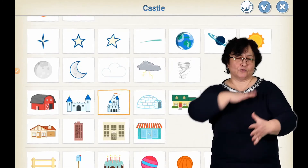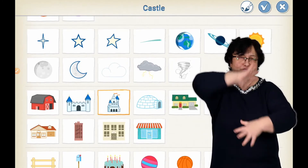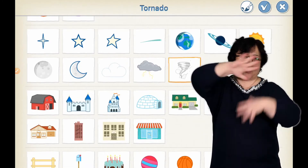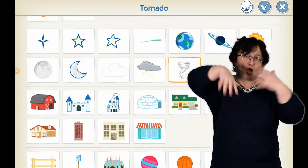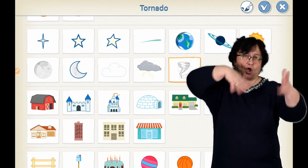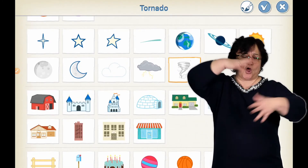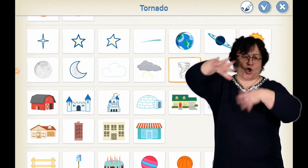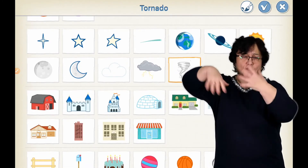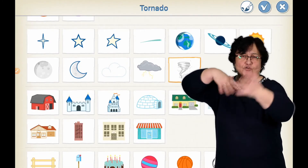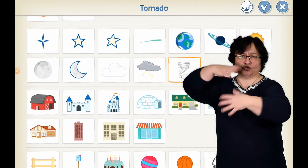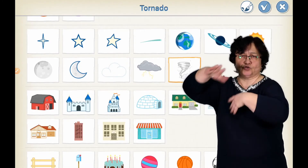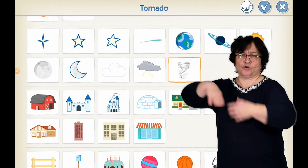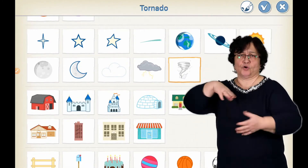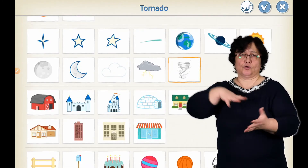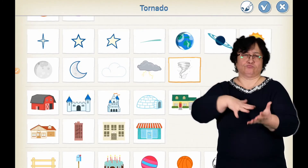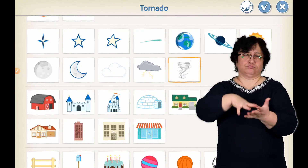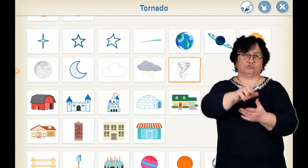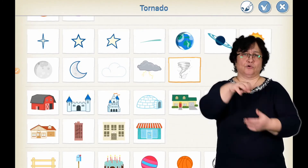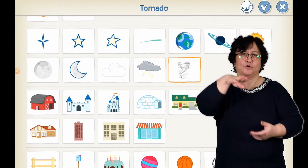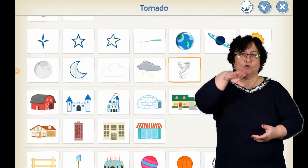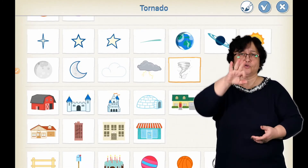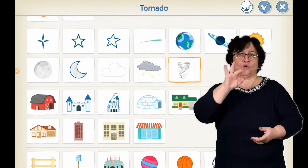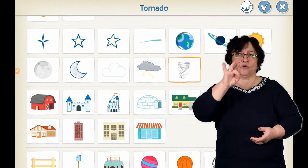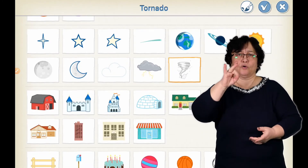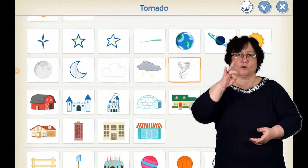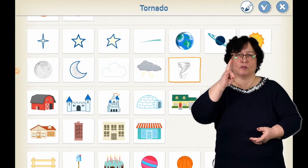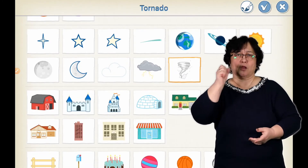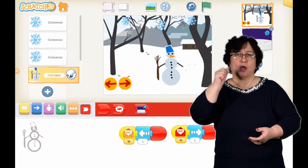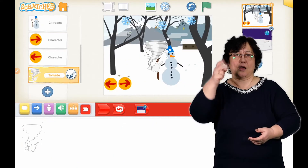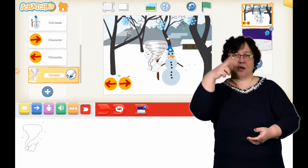або смерч. Смерч, торнадо.